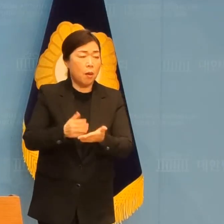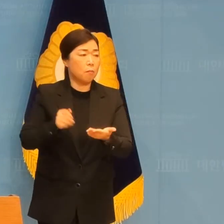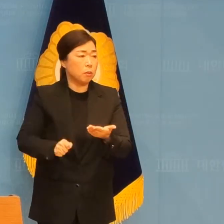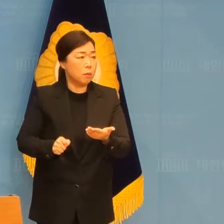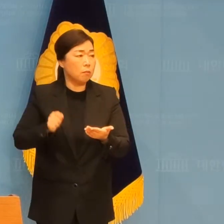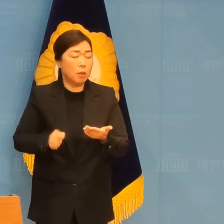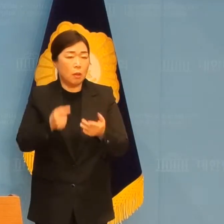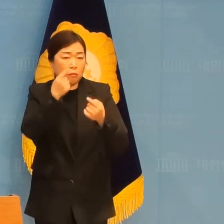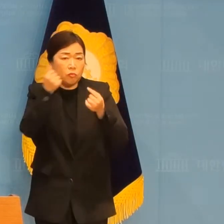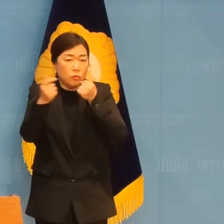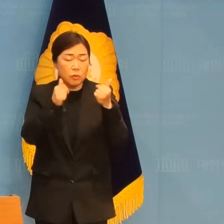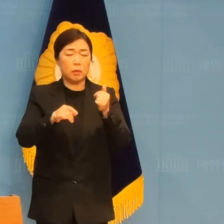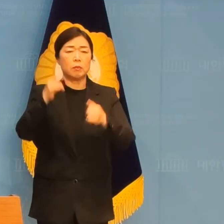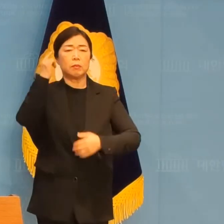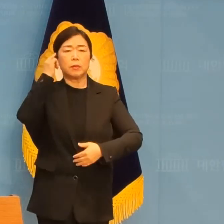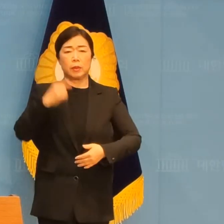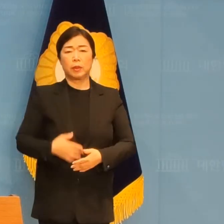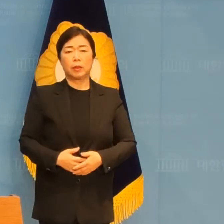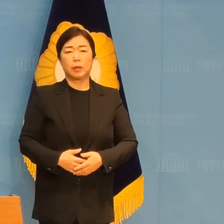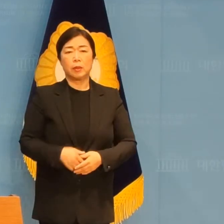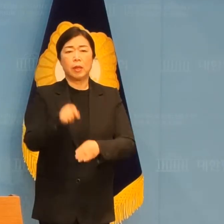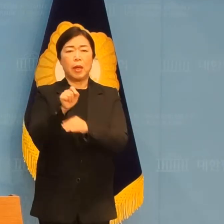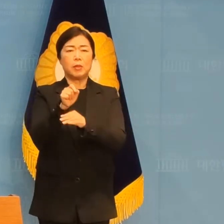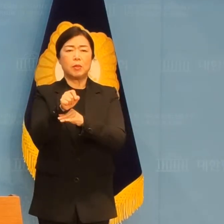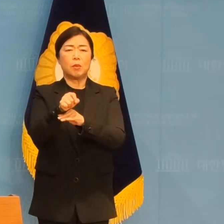의심을 피하기 어렵습니다.